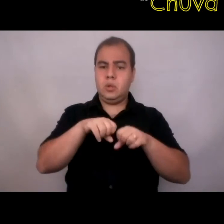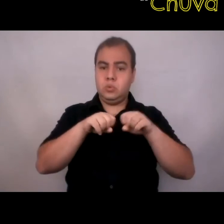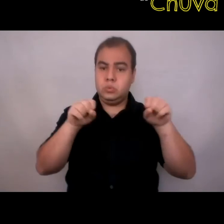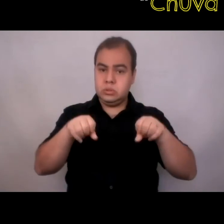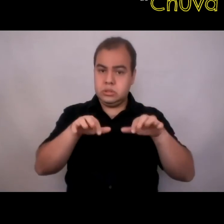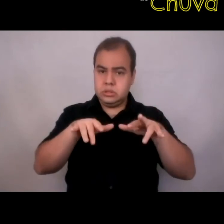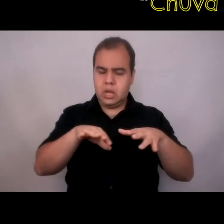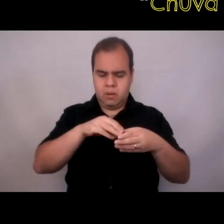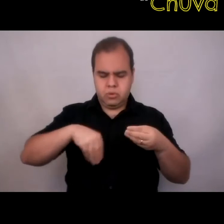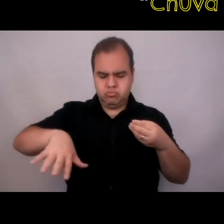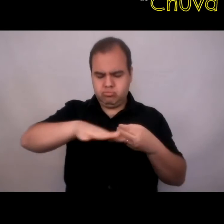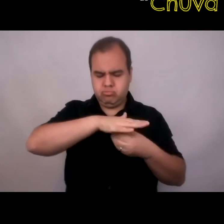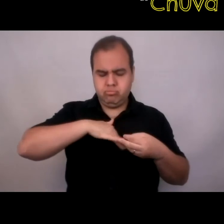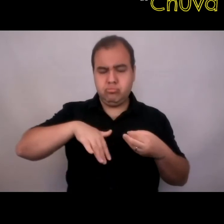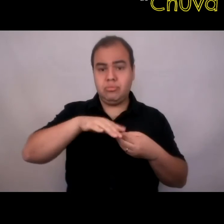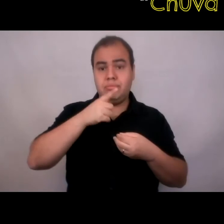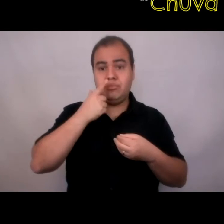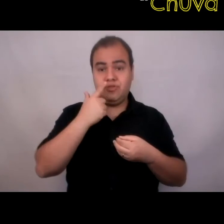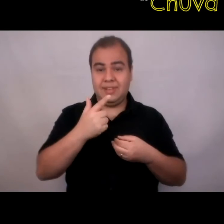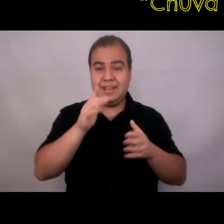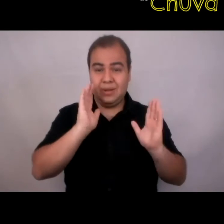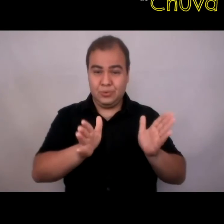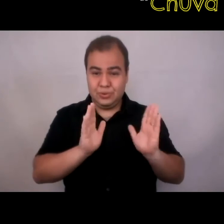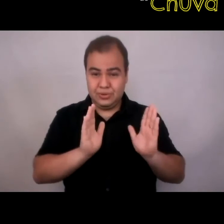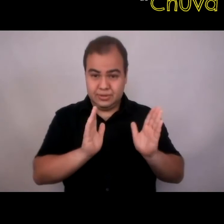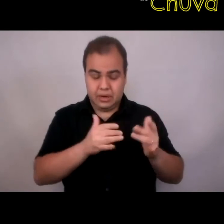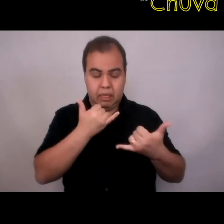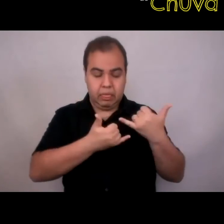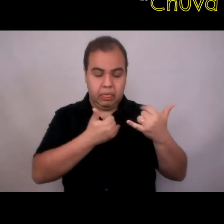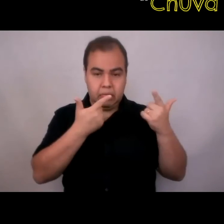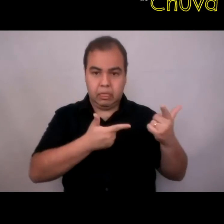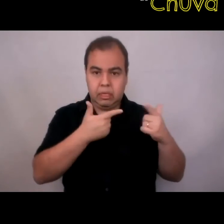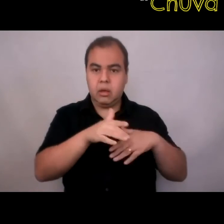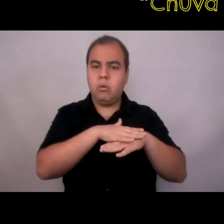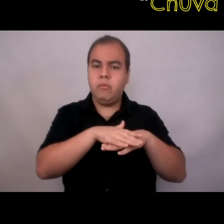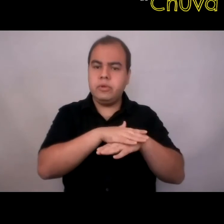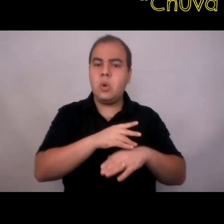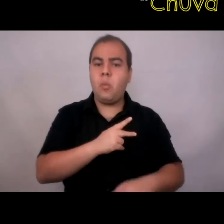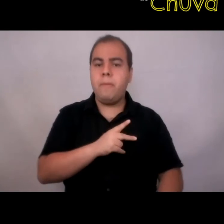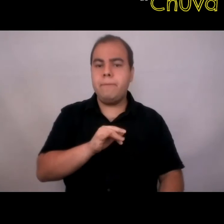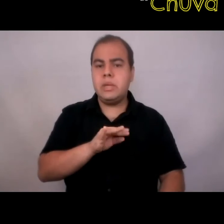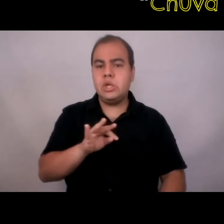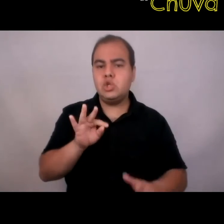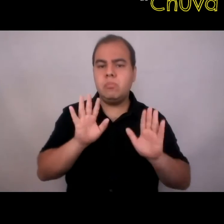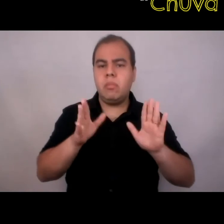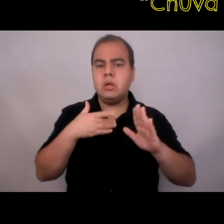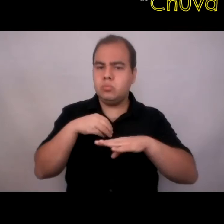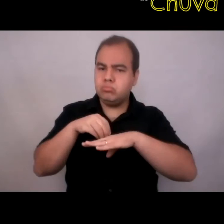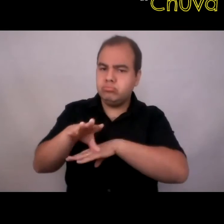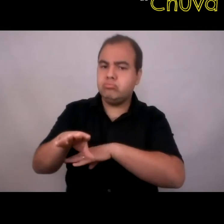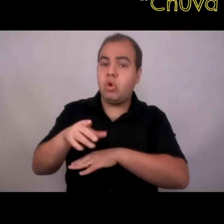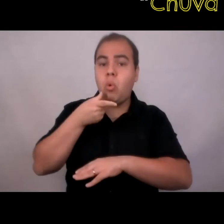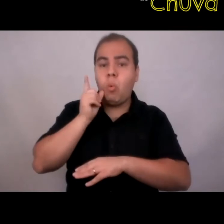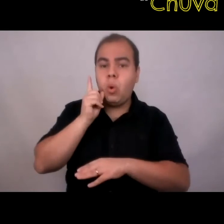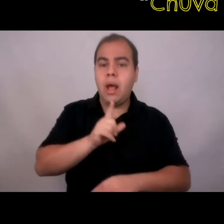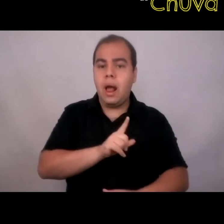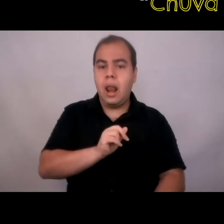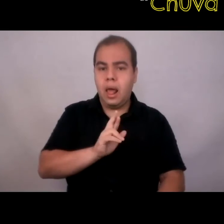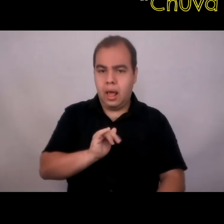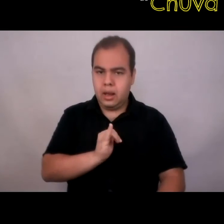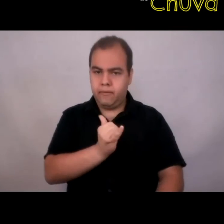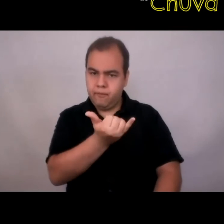chuva. Eu fiz aquela brincadeira, comentei do pitch, e aí eu queria trazer duas questões, uma que a Lara me trouxe ontem, que tem uma